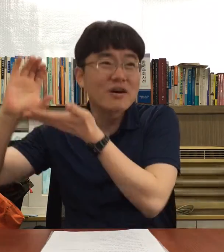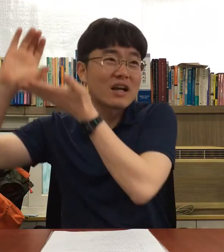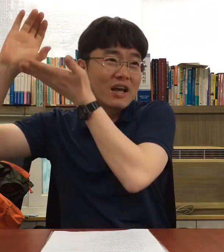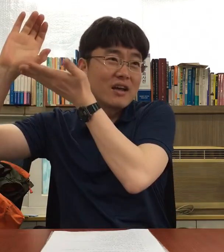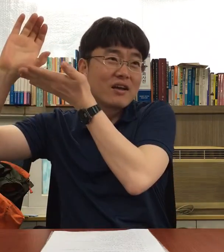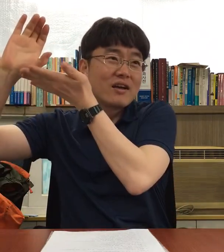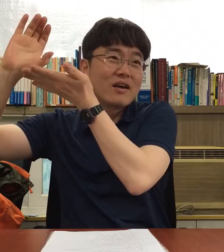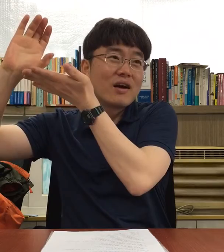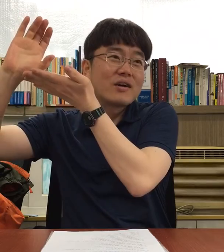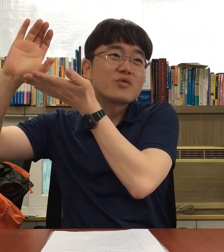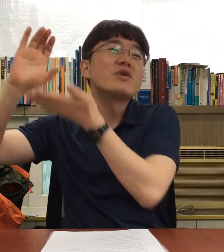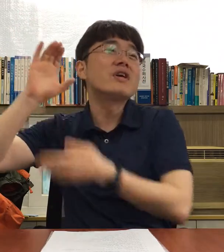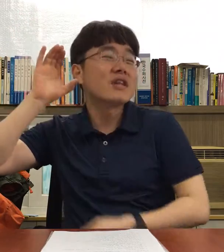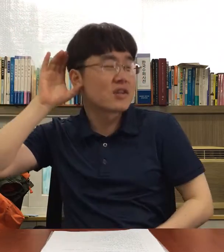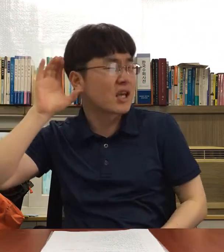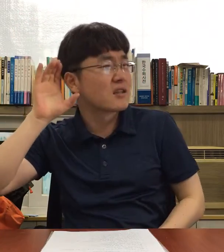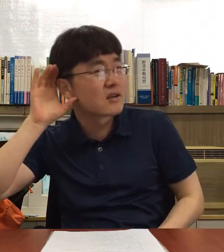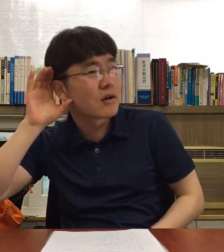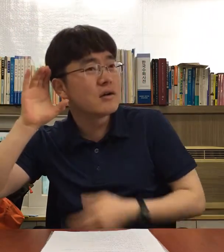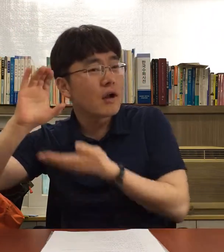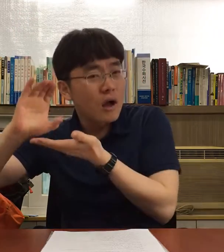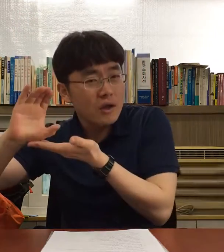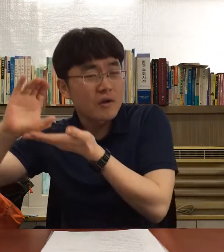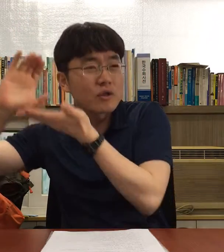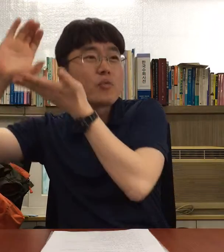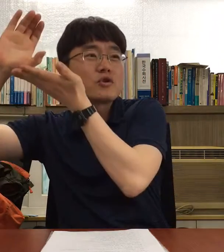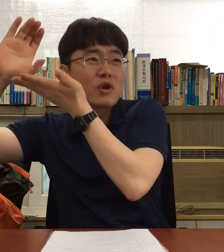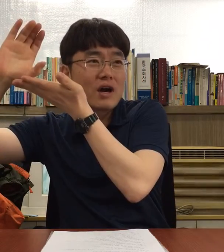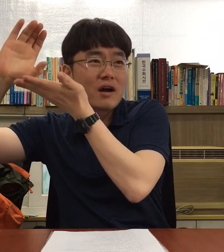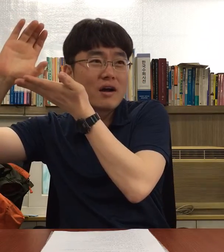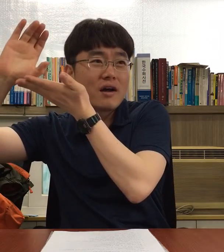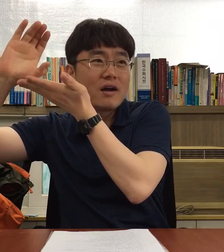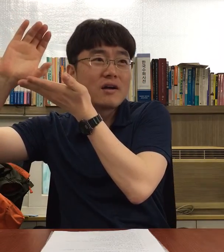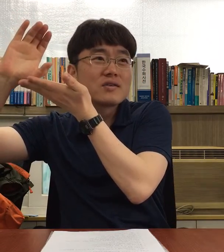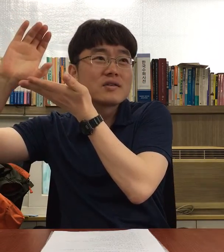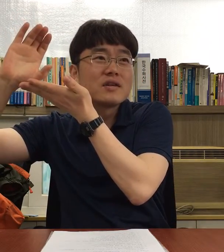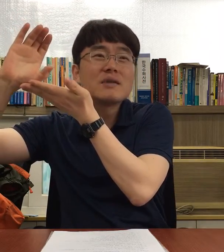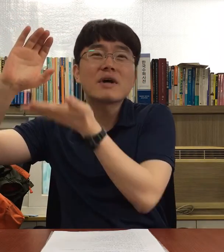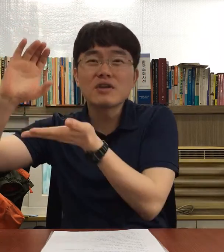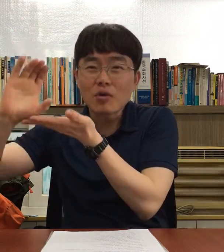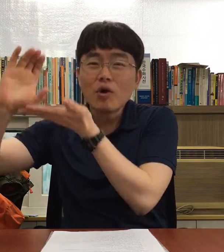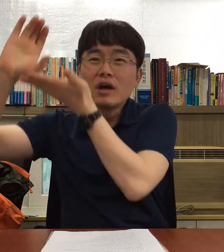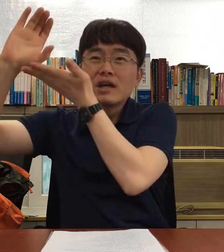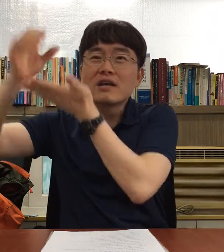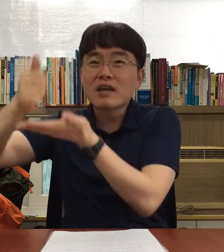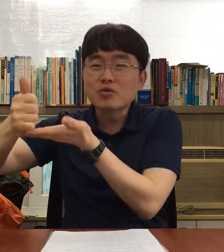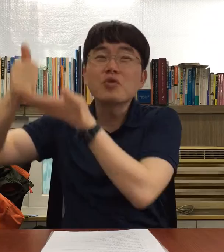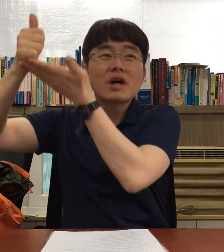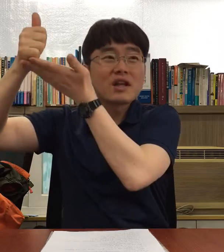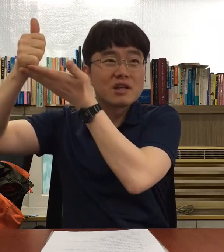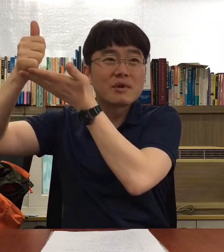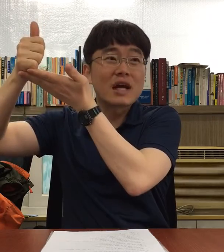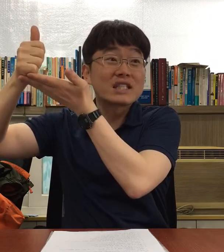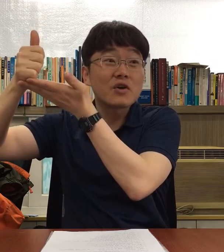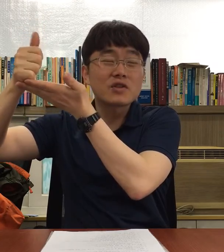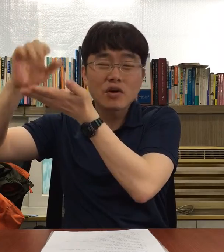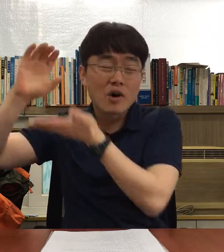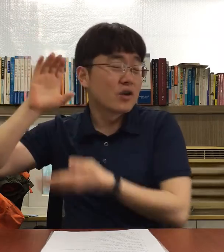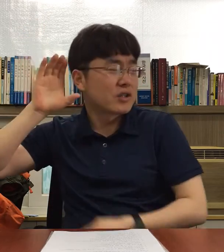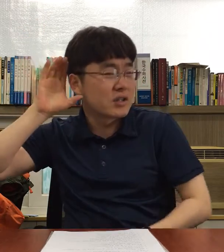경청하게. 귀 듣는 거를 이렇게 높여줘라. 이 말은 이게 이렇게 존경한다는 의미를 같이 섞어서 듣는